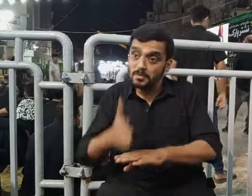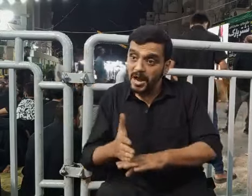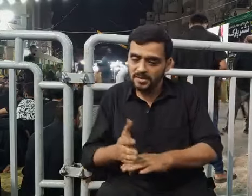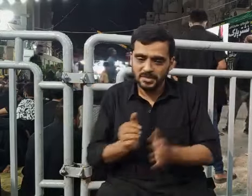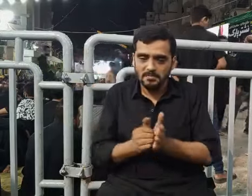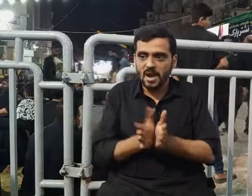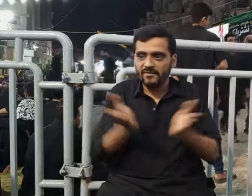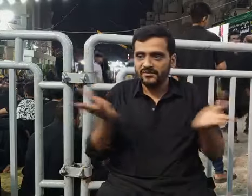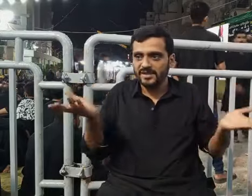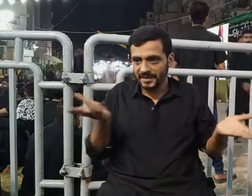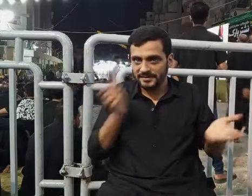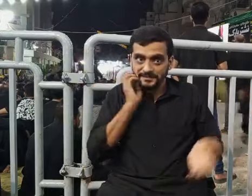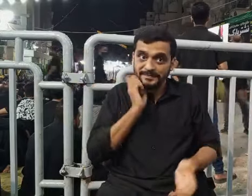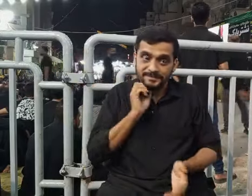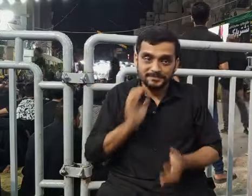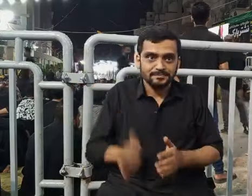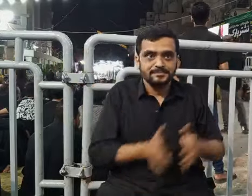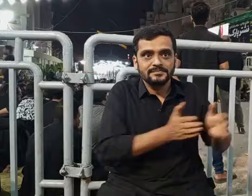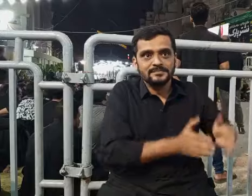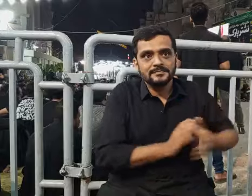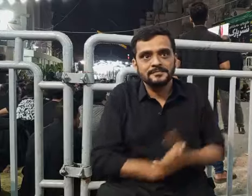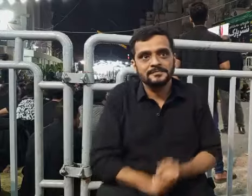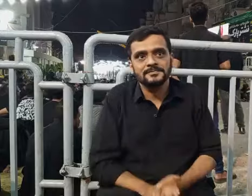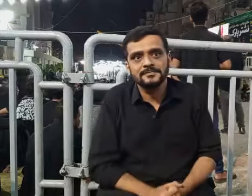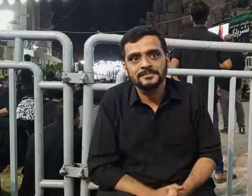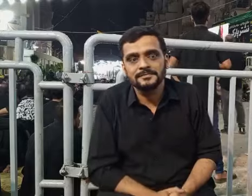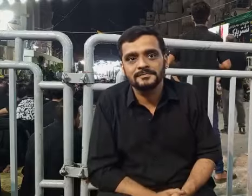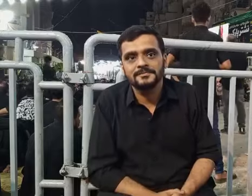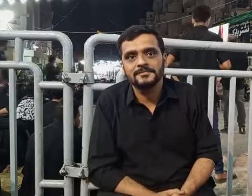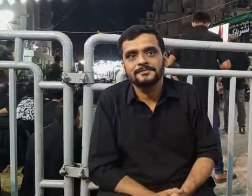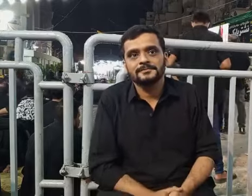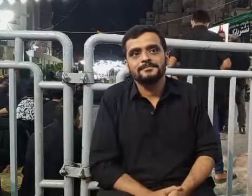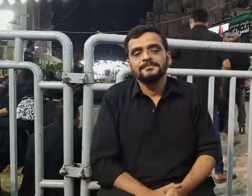ہے نانا نبی ہے باپ امام آپ امام ہے